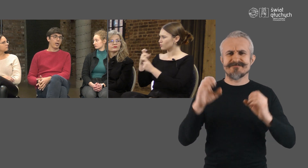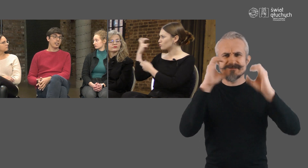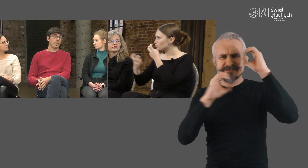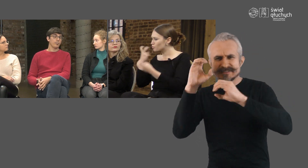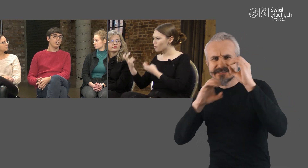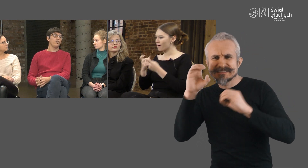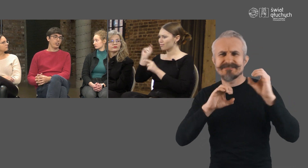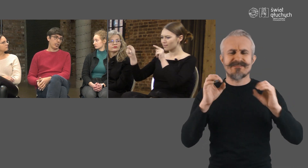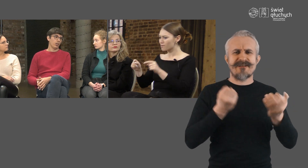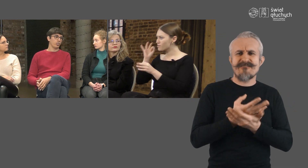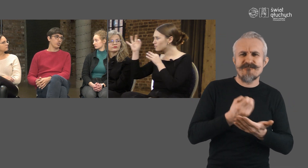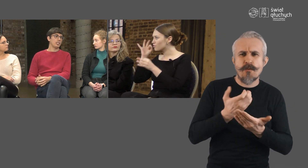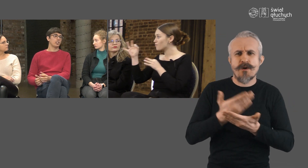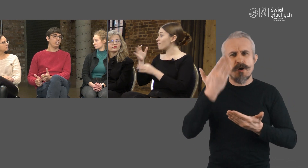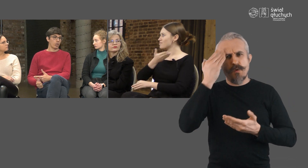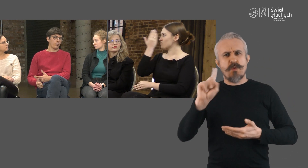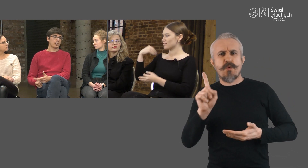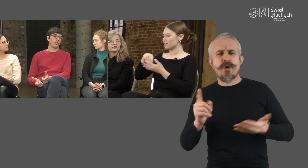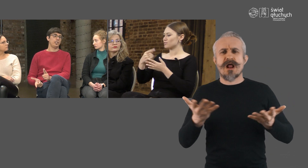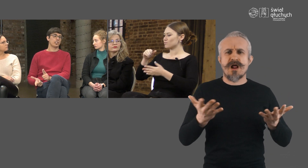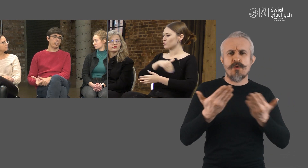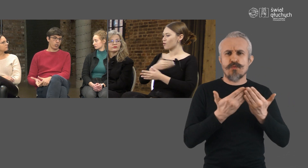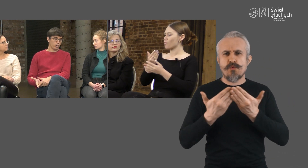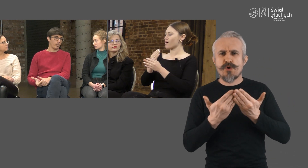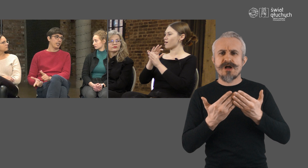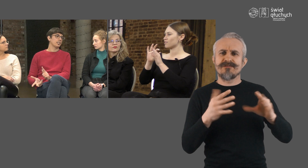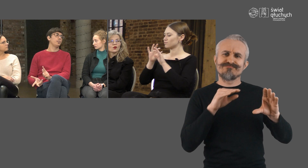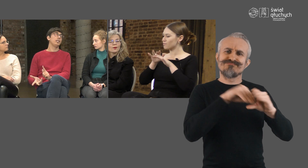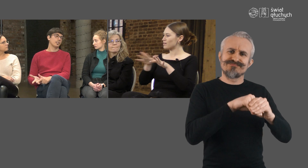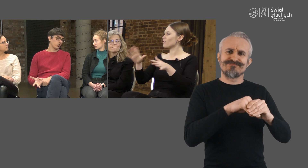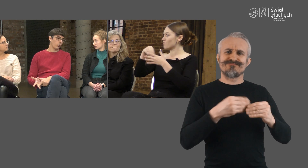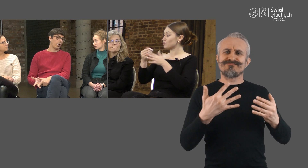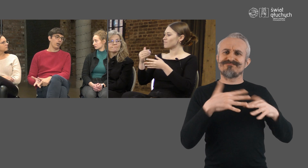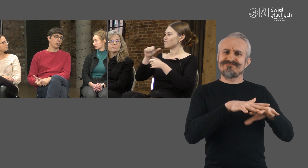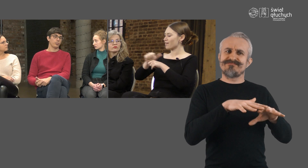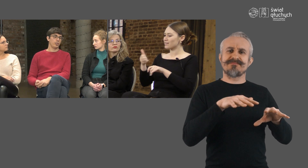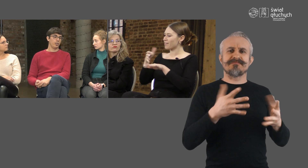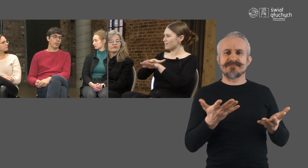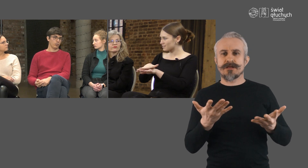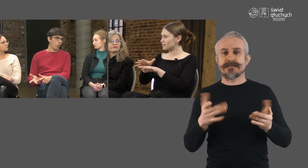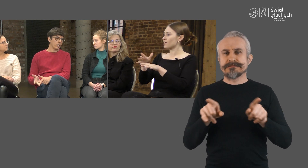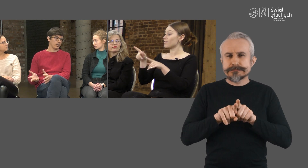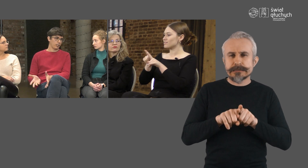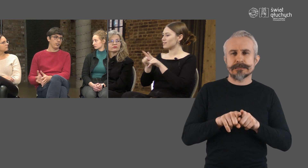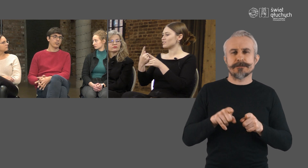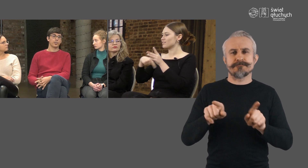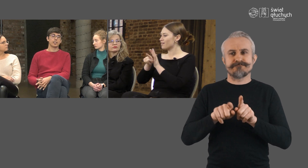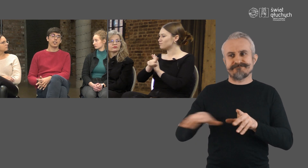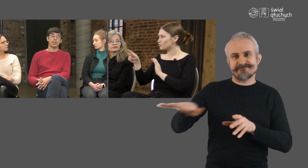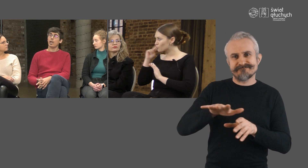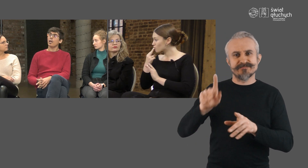gdzie popadnie i wiedzieli o tym, że jest szkoła masowa, jest oddziałami integracyjnymi i jest szkoła dla osób głuchych,